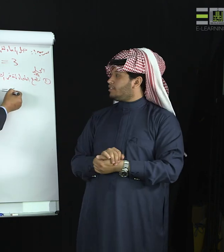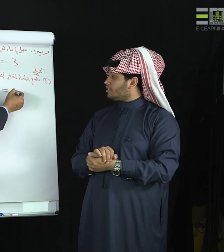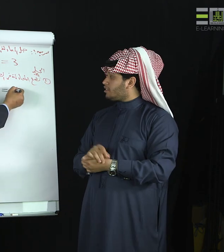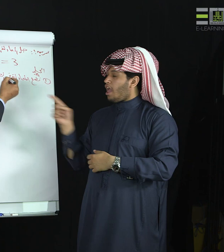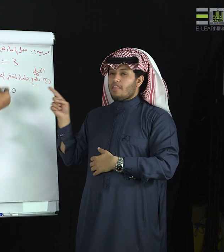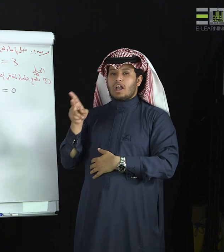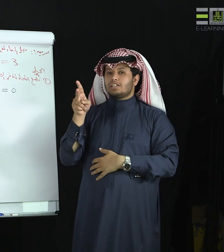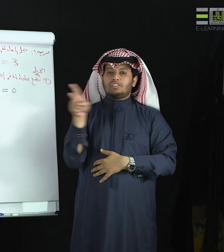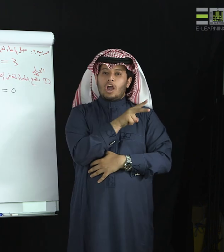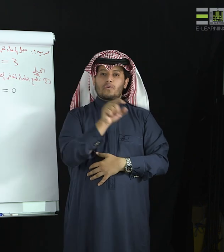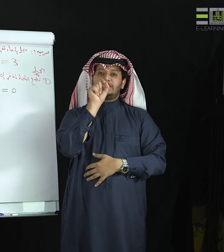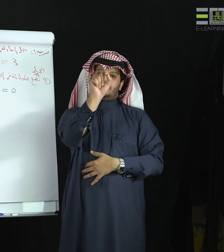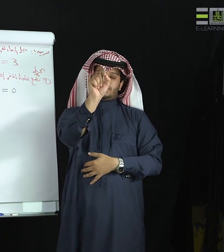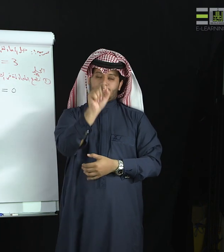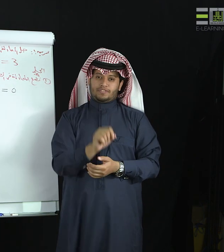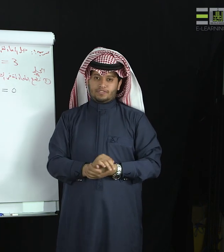تساوي 0.